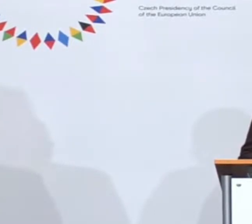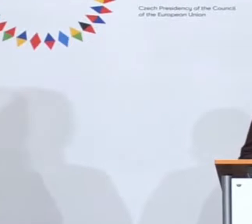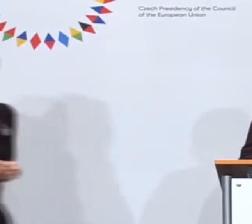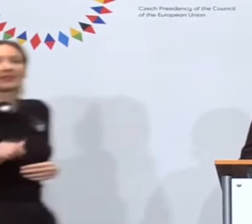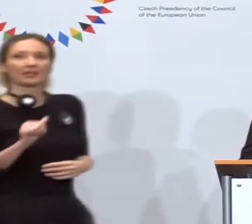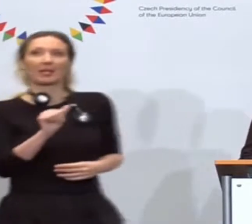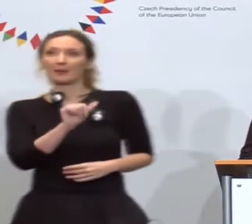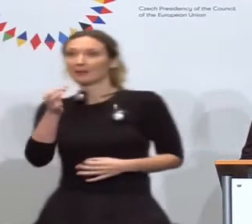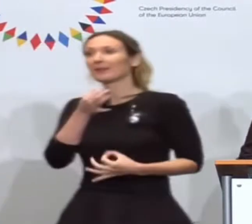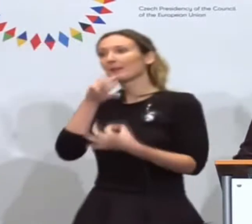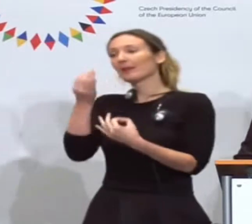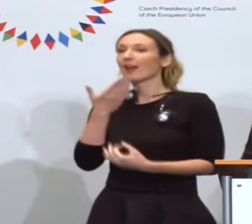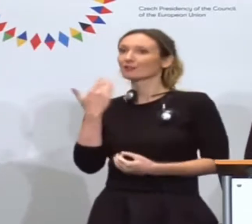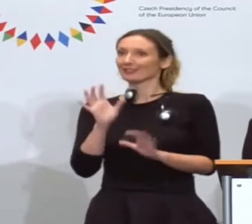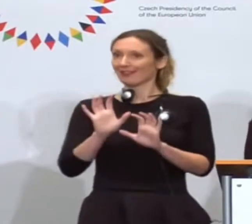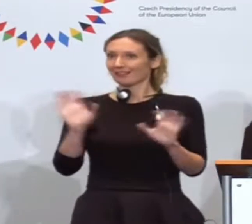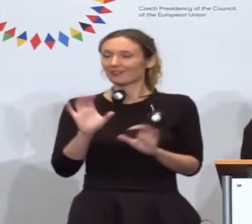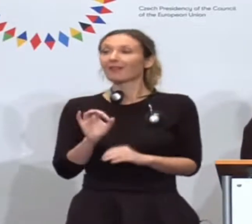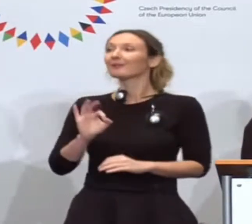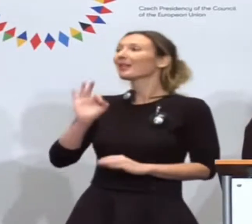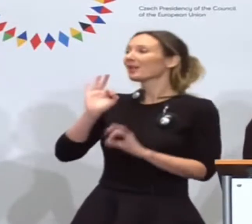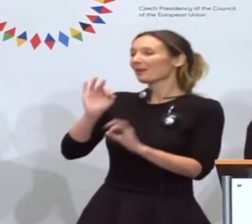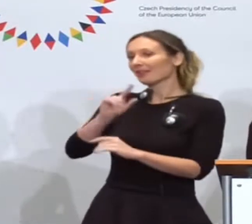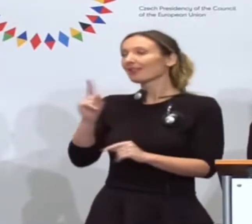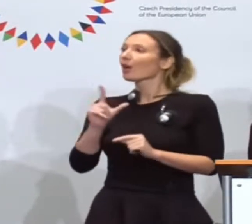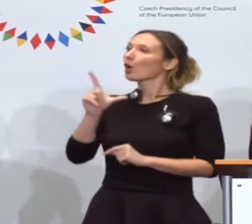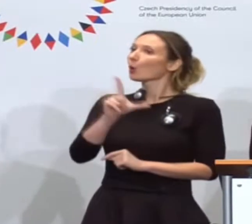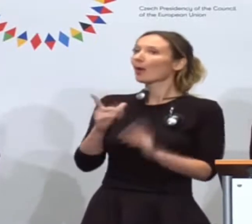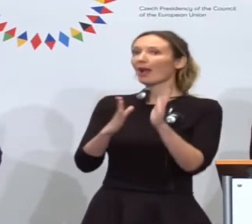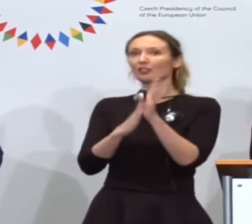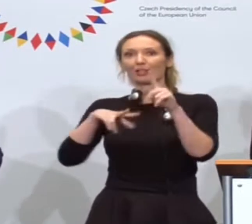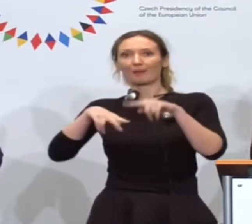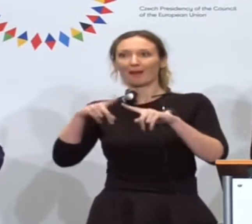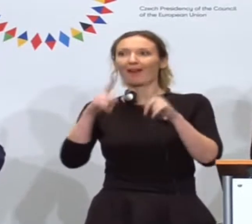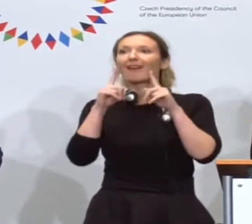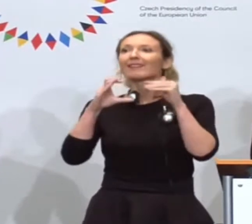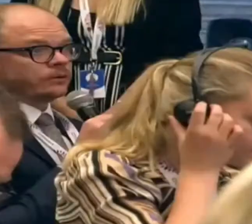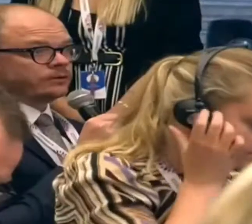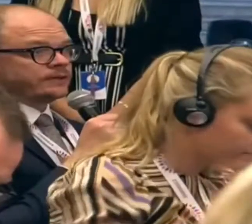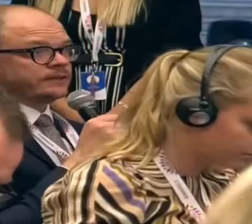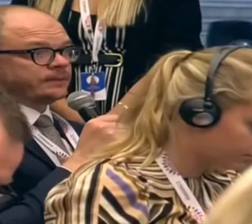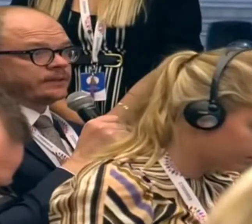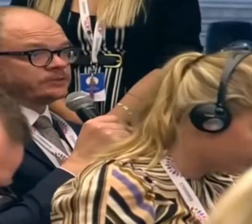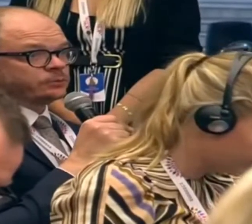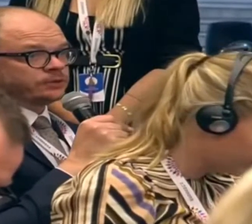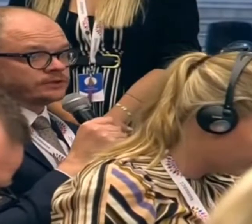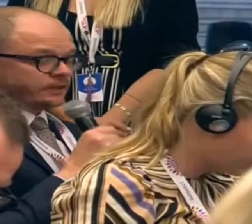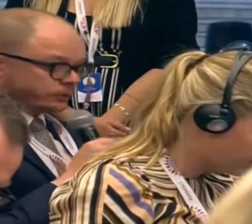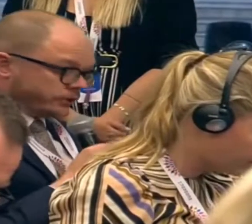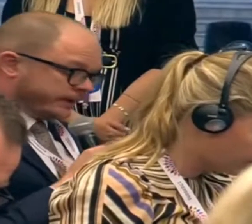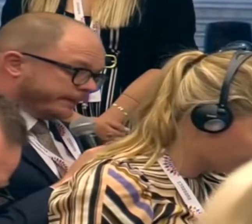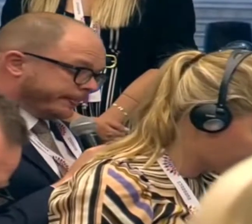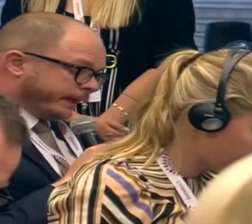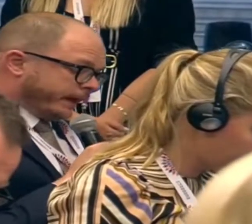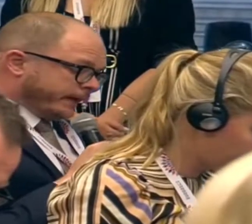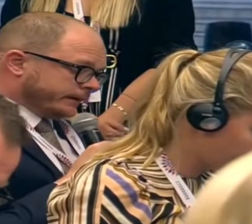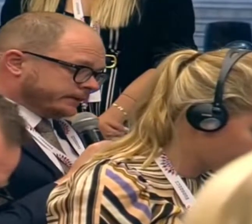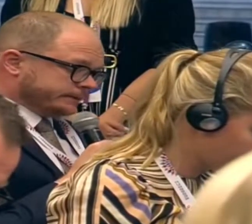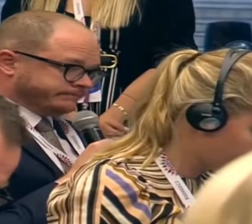televize. Já bych se chtěl zeptat ještě na dodávky zbraní na Ukrajinu. Ráno od některých ministrů zaznělo,